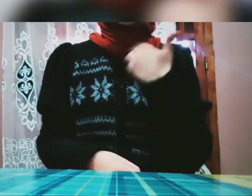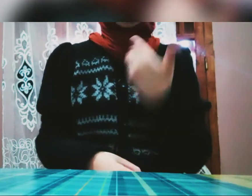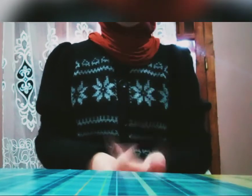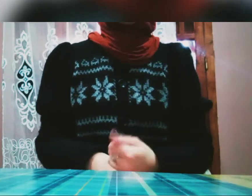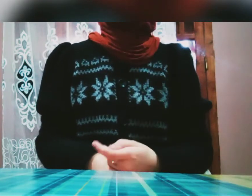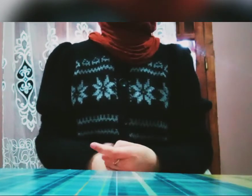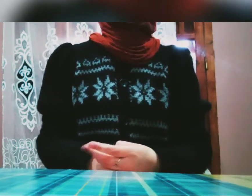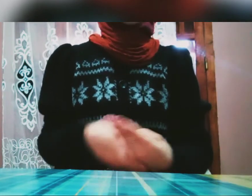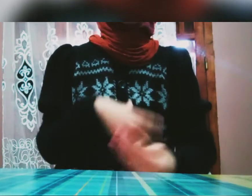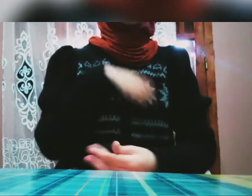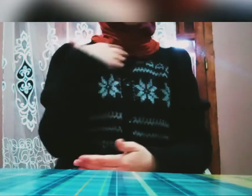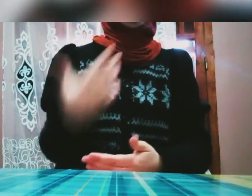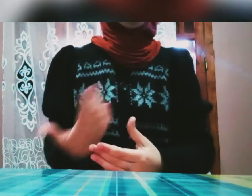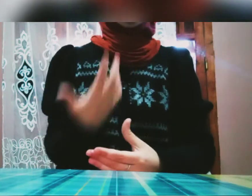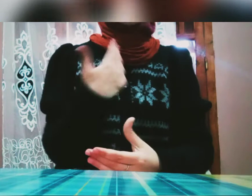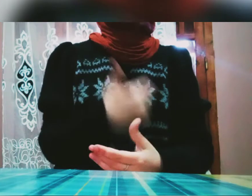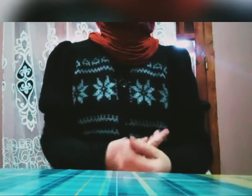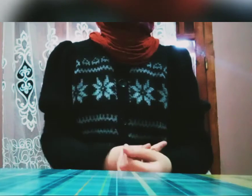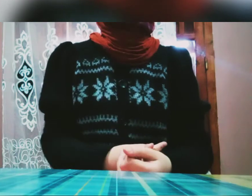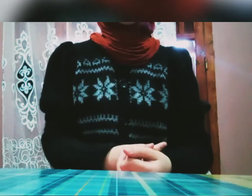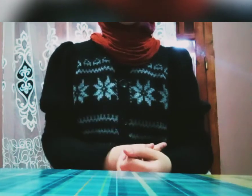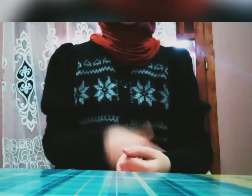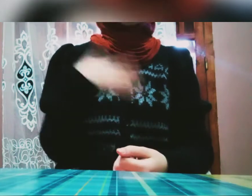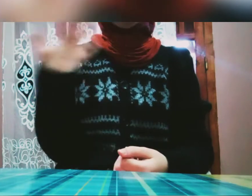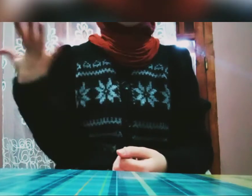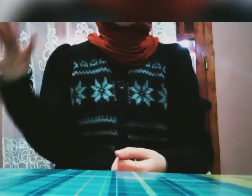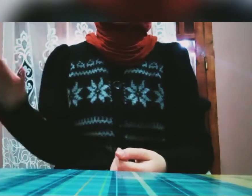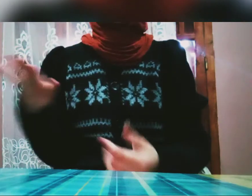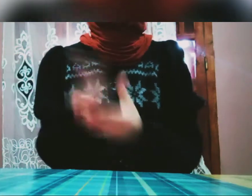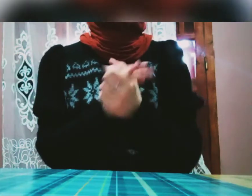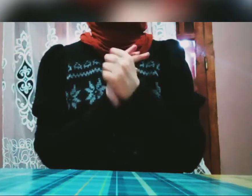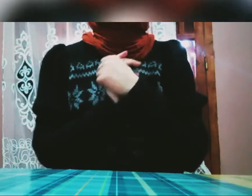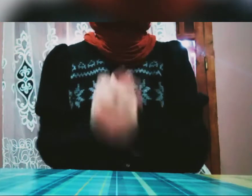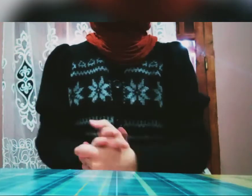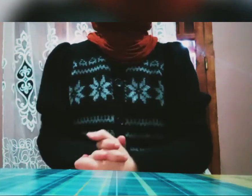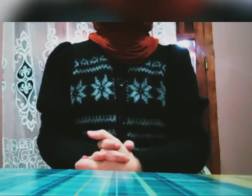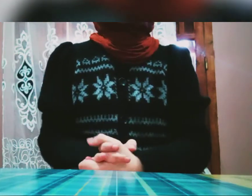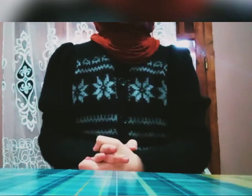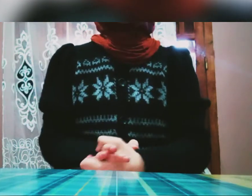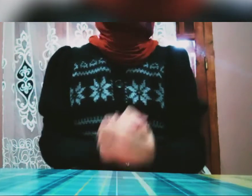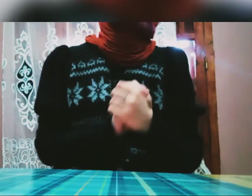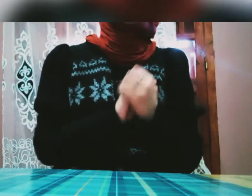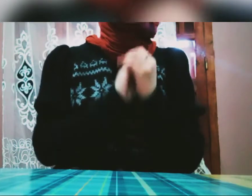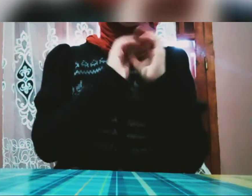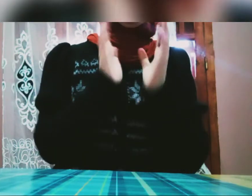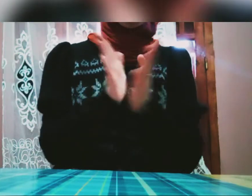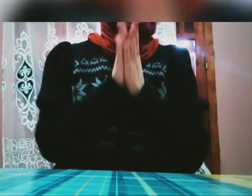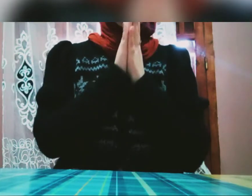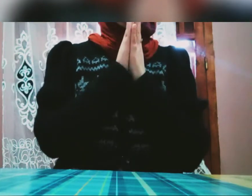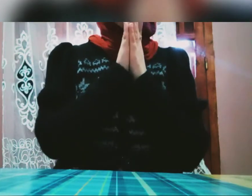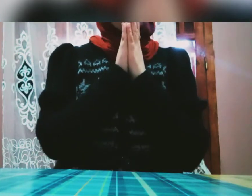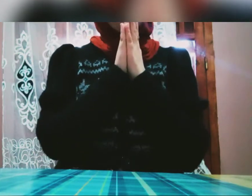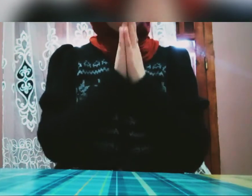عديدة وسمعت عدة فيديوهات من يعني دكاترة كبار وهكا، قلت بلي الصلاة تعلمنا بزاف